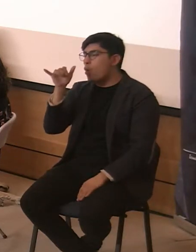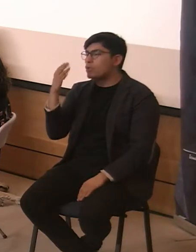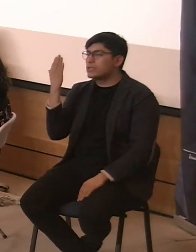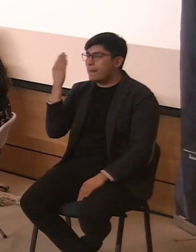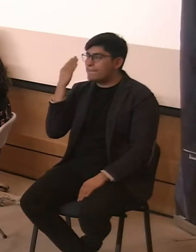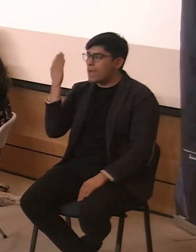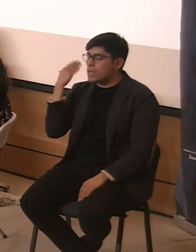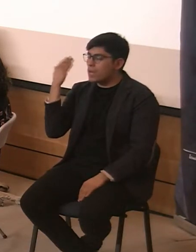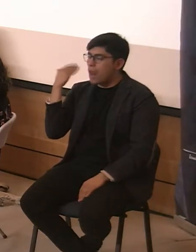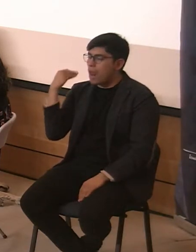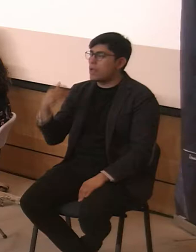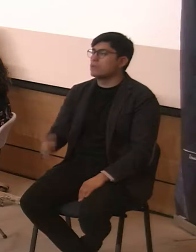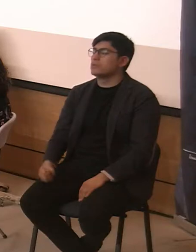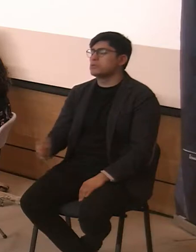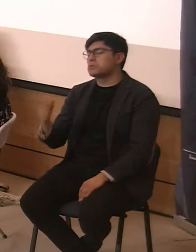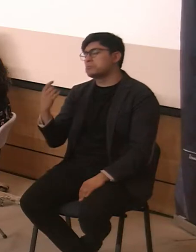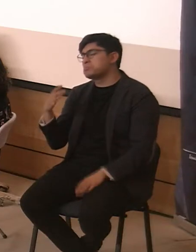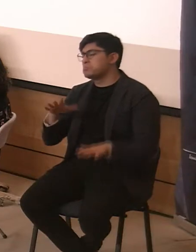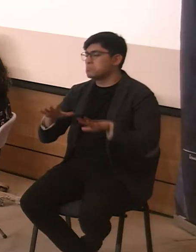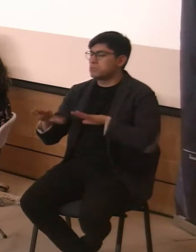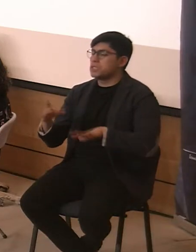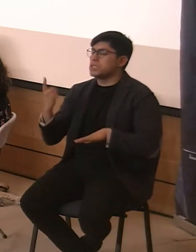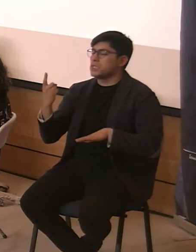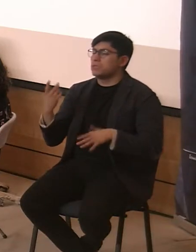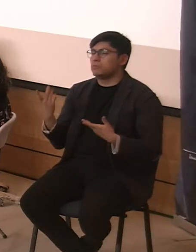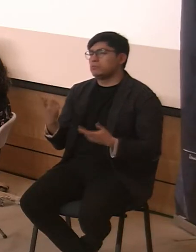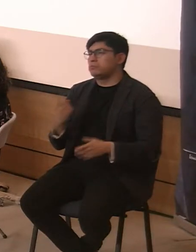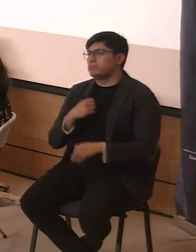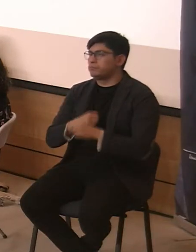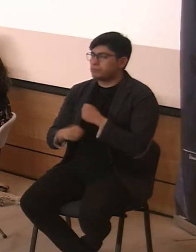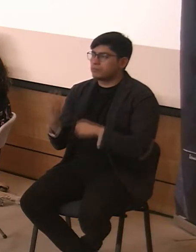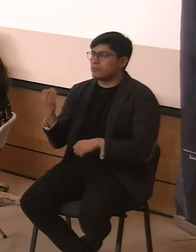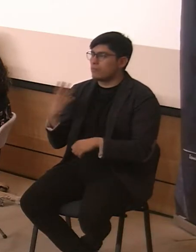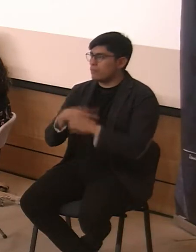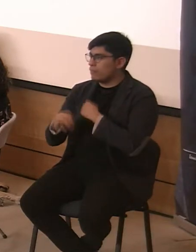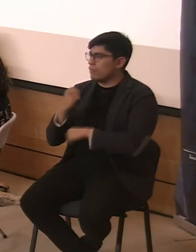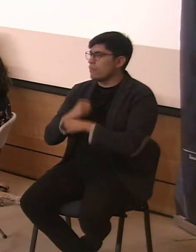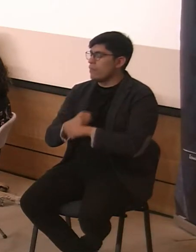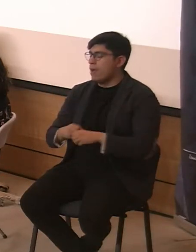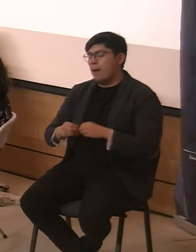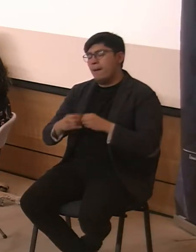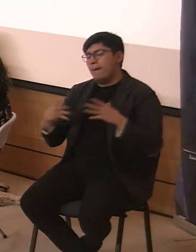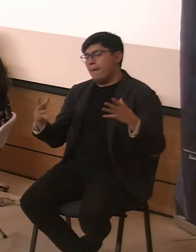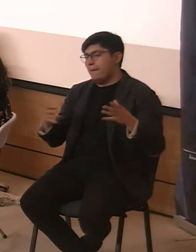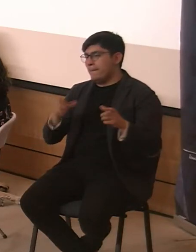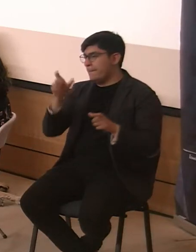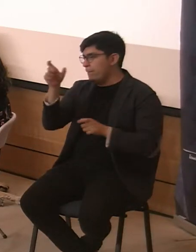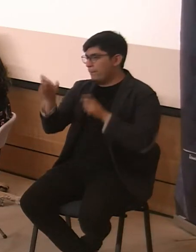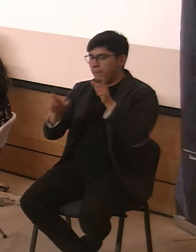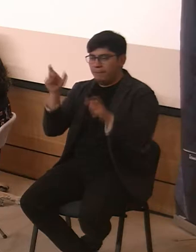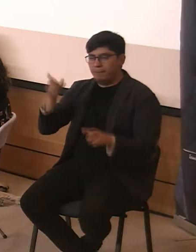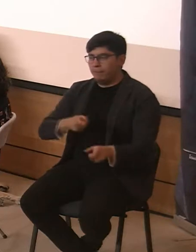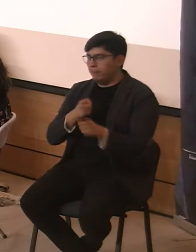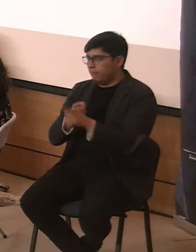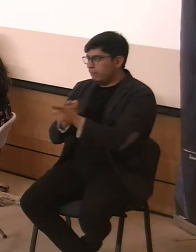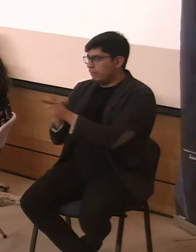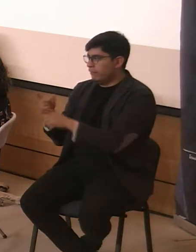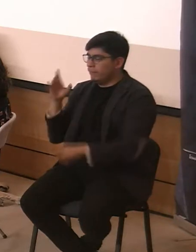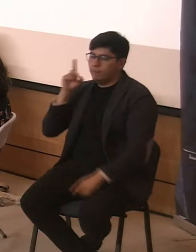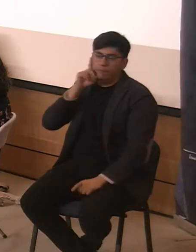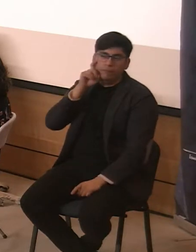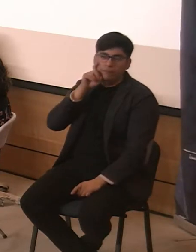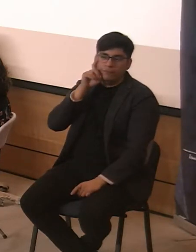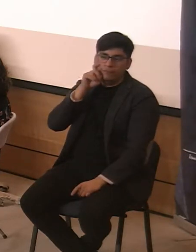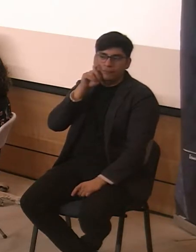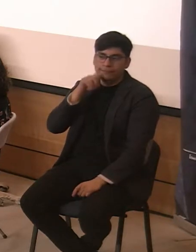un poco más de una década donde muchos soldados rosados que eran muy diferentes al resto de la humanidad